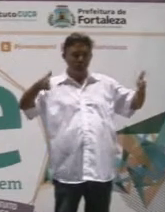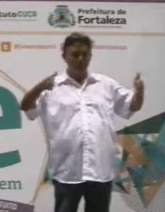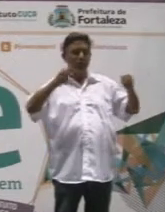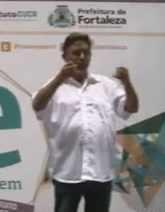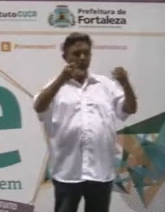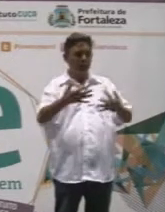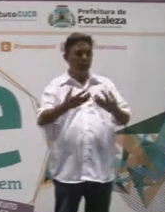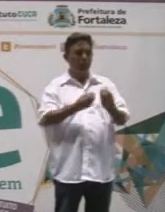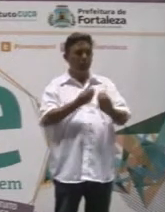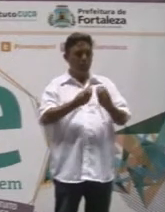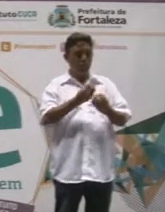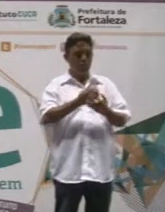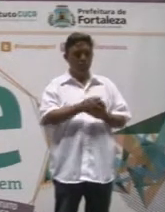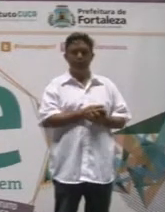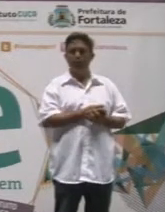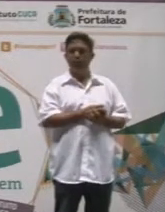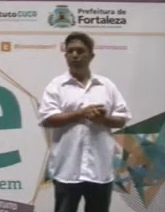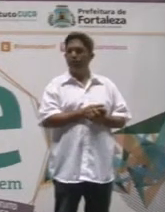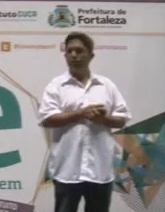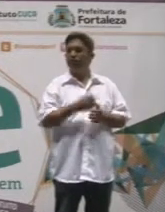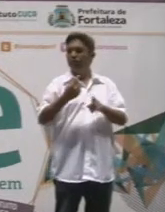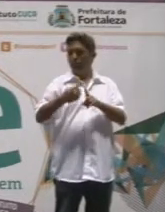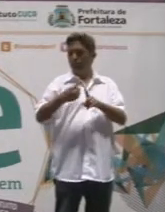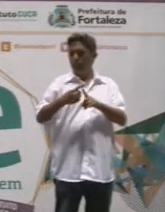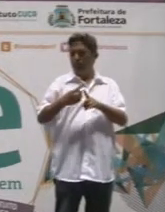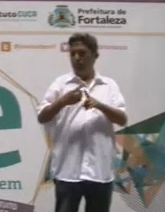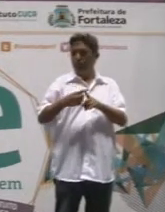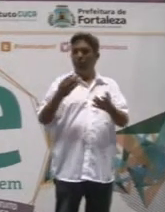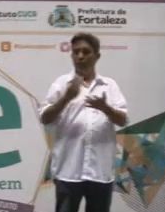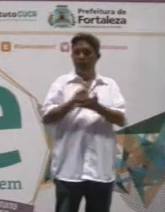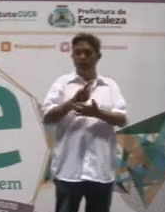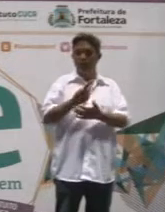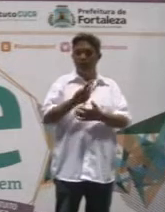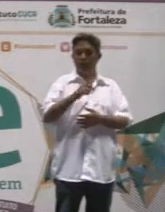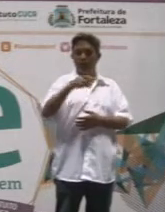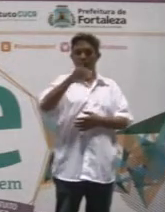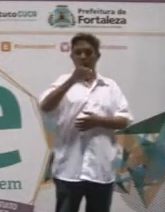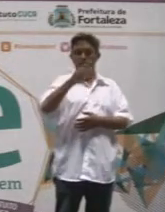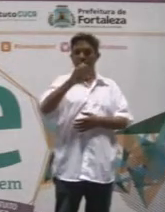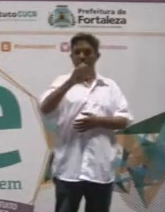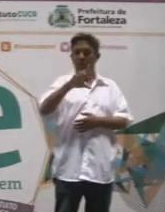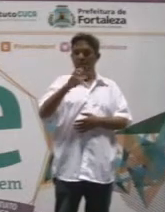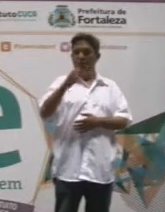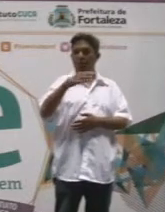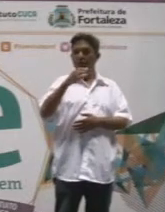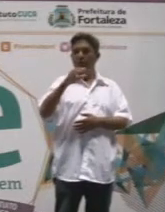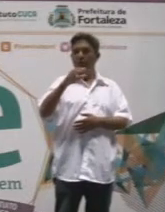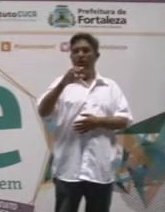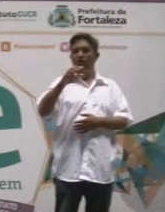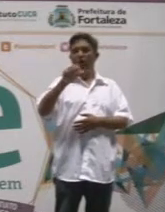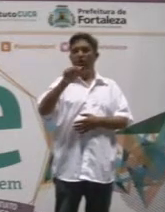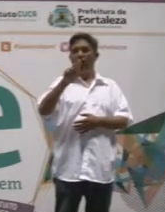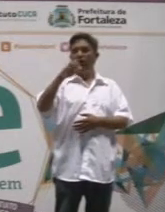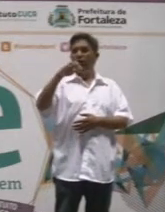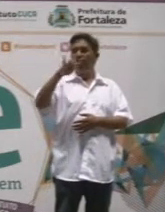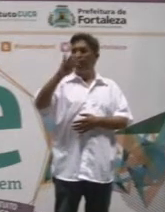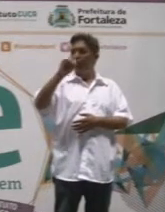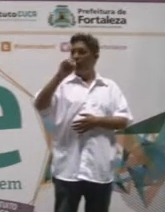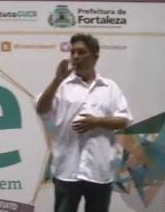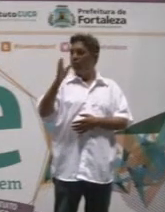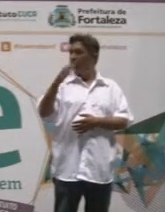ser explicada corretamente. Pelo quê? Pelo aumento dos níveis de dióxido de carbono na atmosfera. Sem sombra de dúvida é o item...